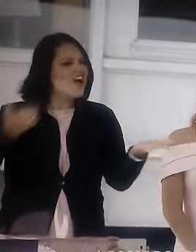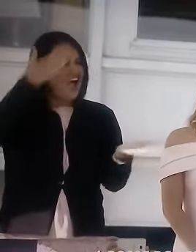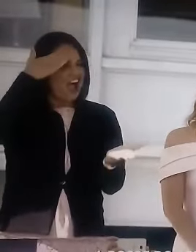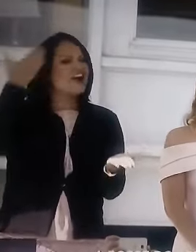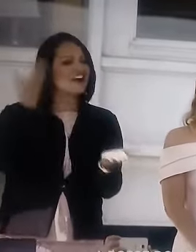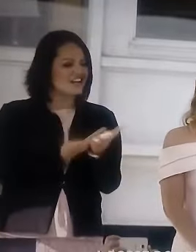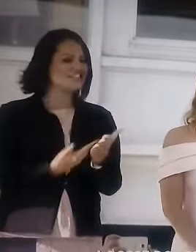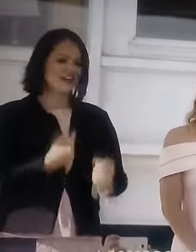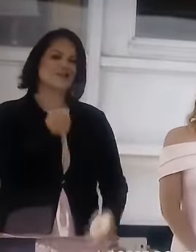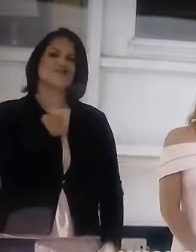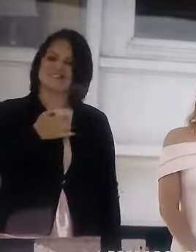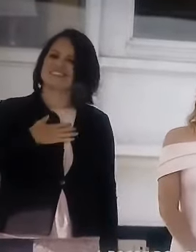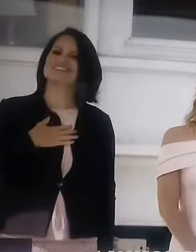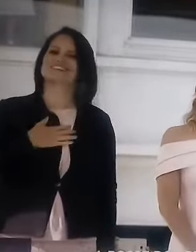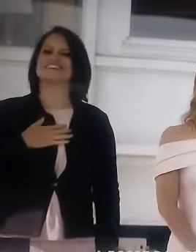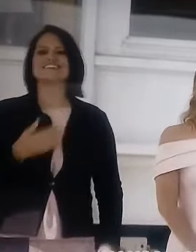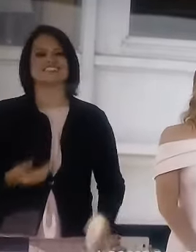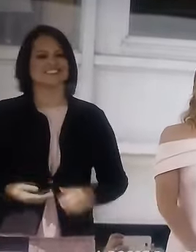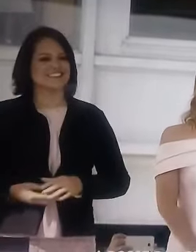acreditaram em mim.